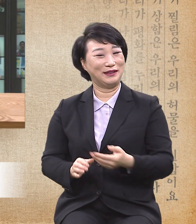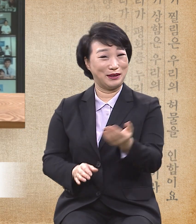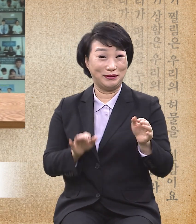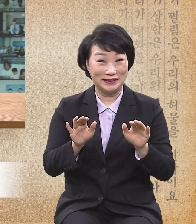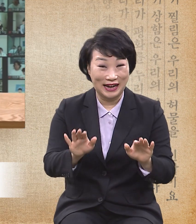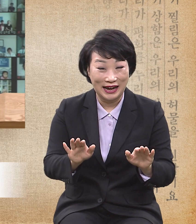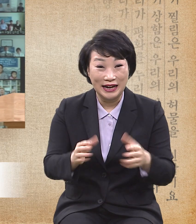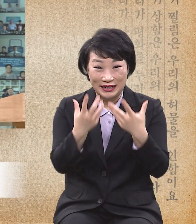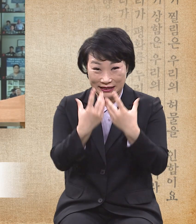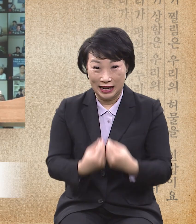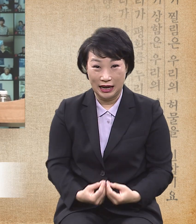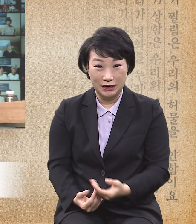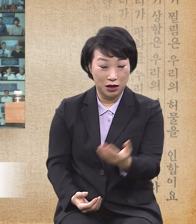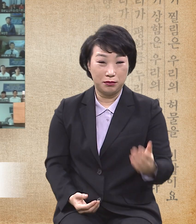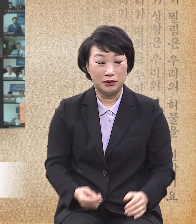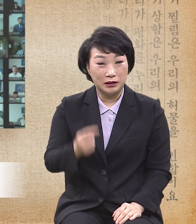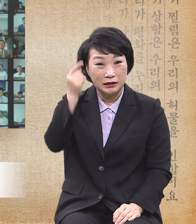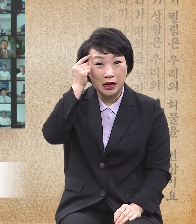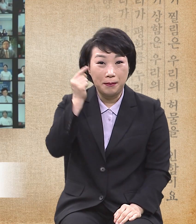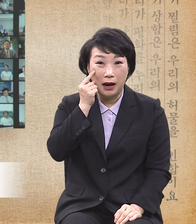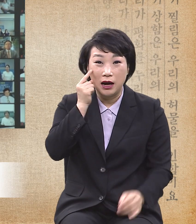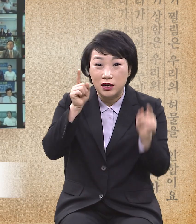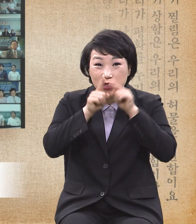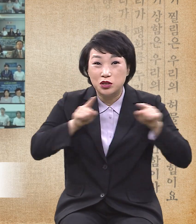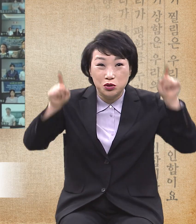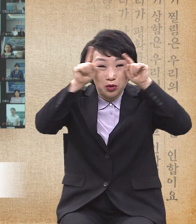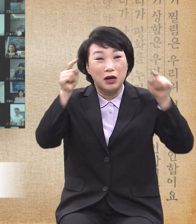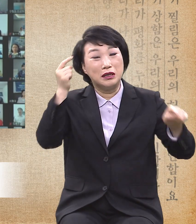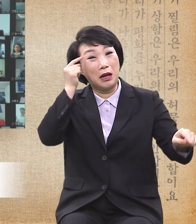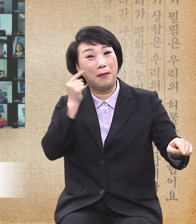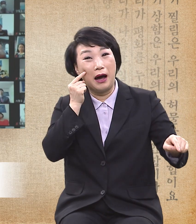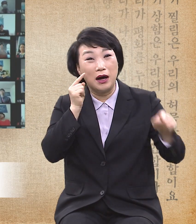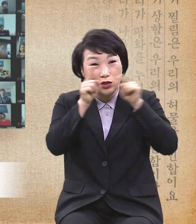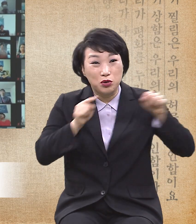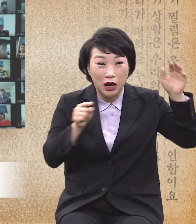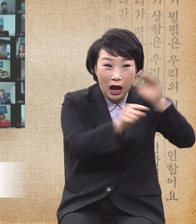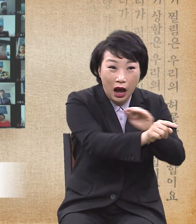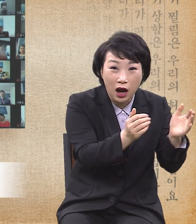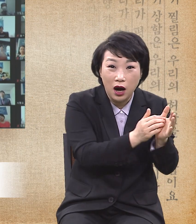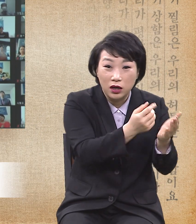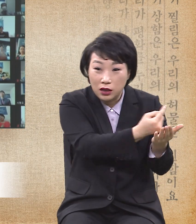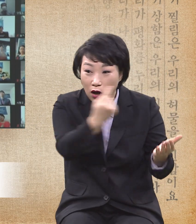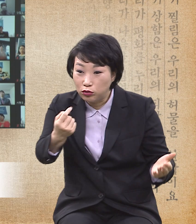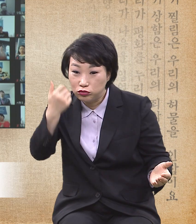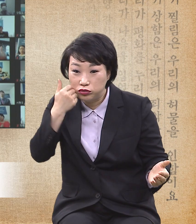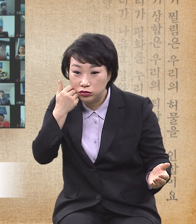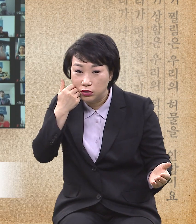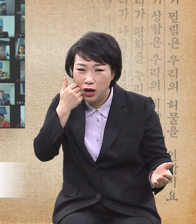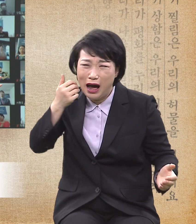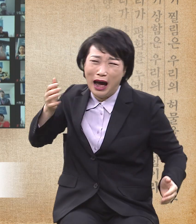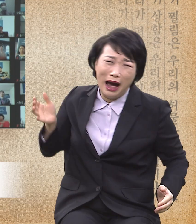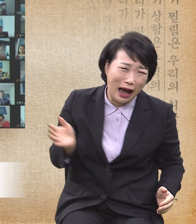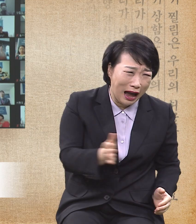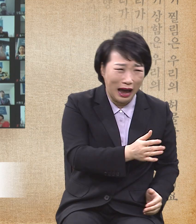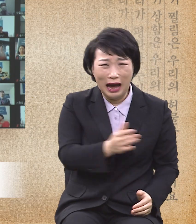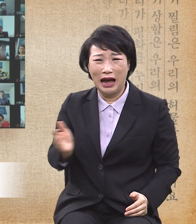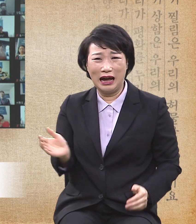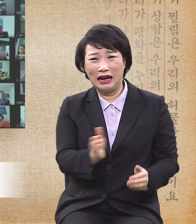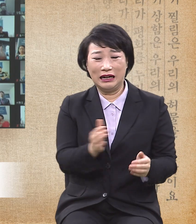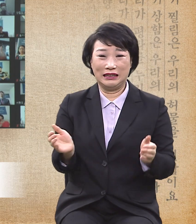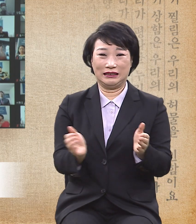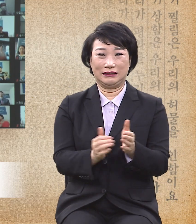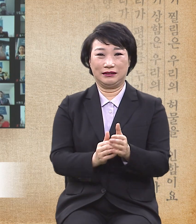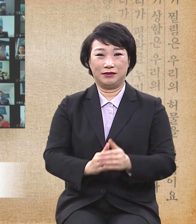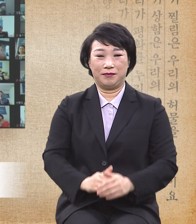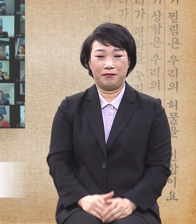생각할 때 지옥을 생각해 보세요. 지옥에 가서 누가 벗어날 자가 있어요? 아무도 벗어날 자가